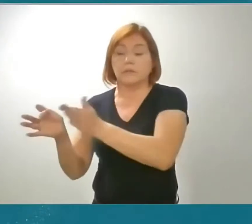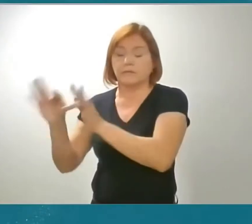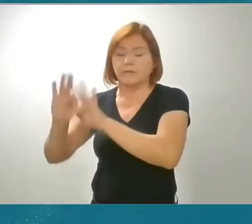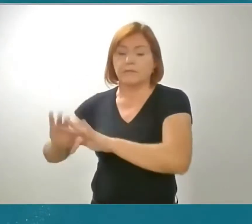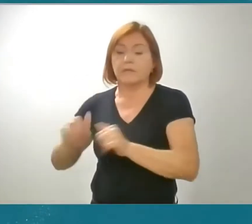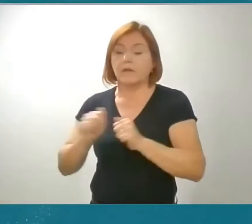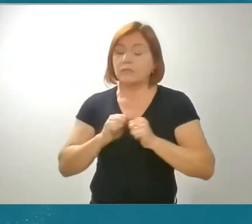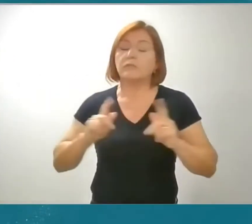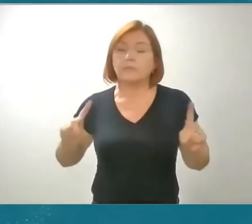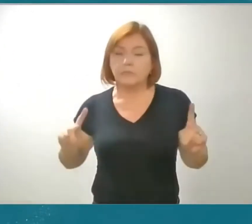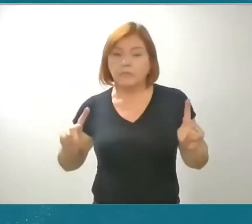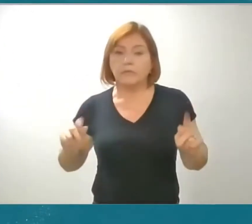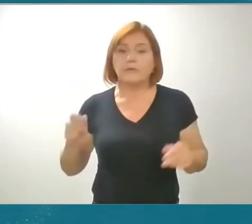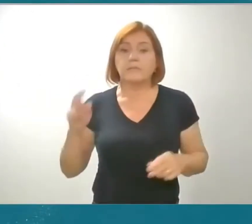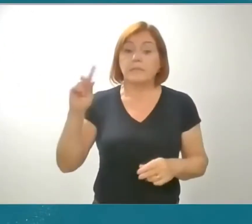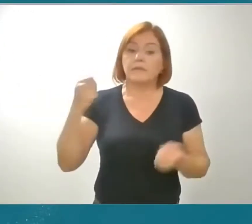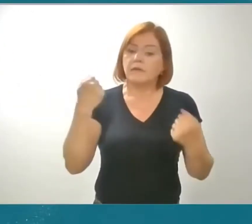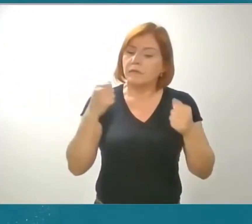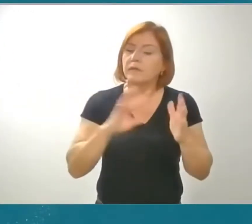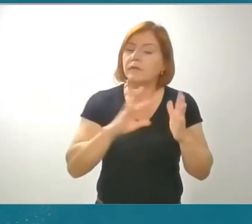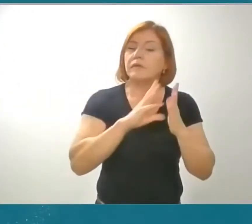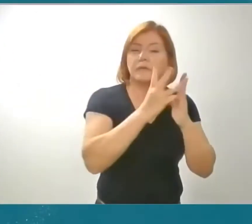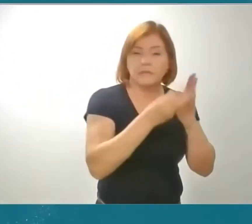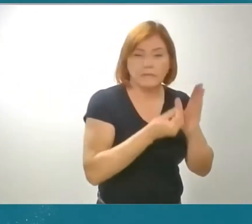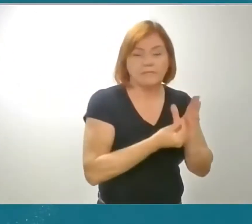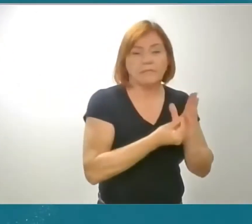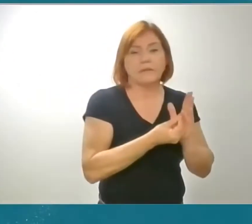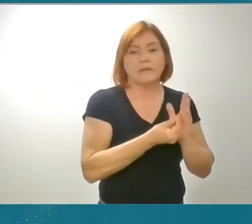a aparência, embora a gente precisa cuidar do corpo,